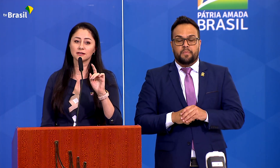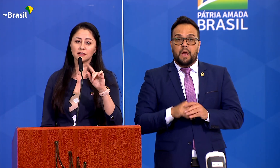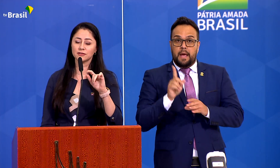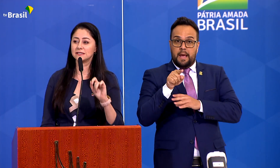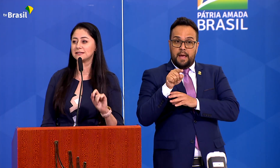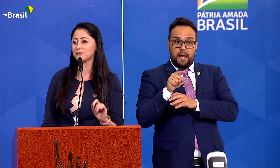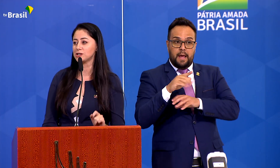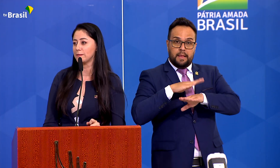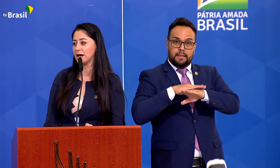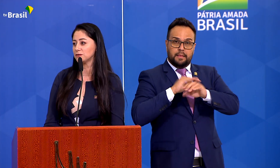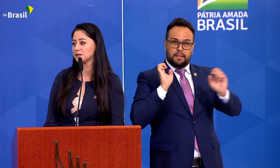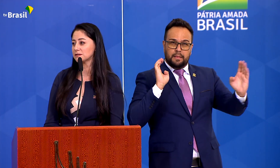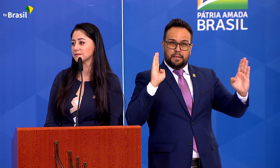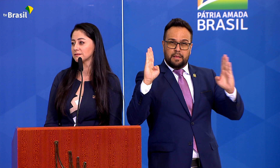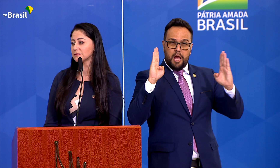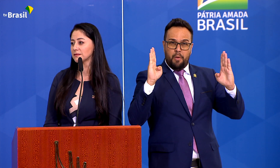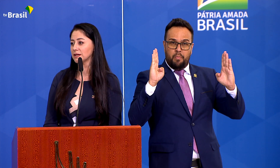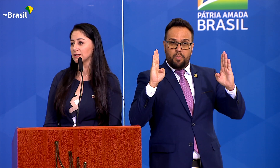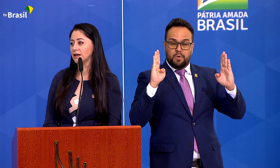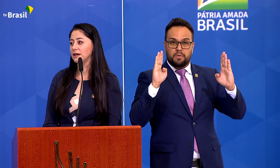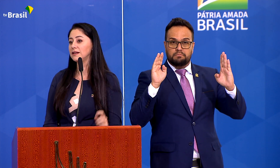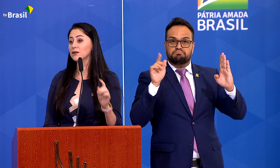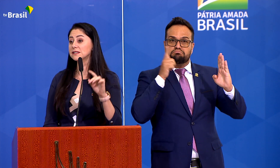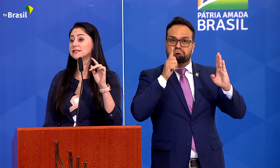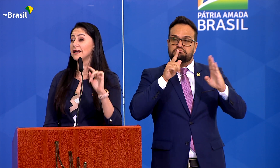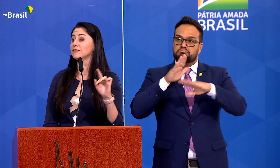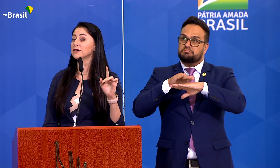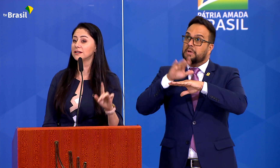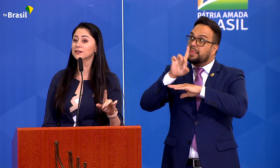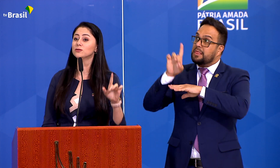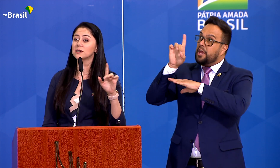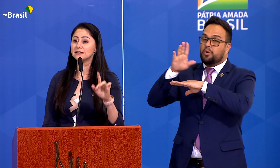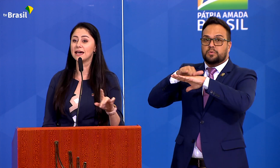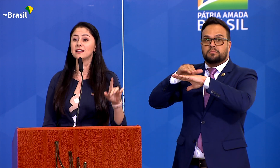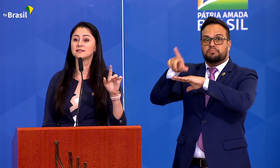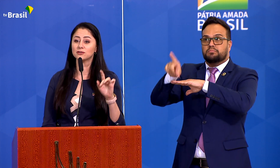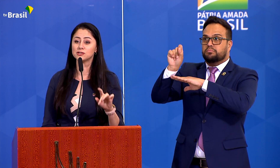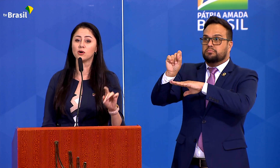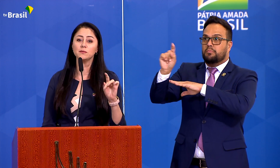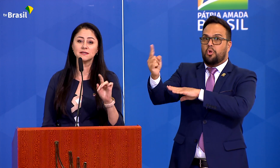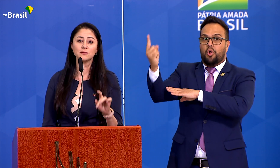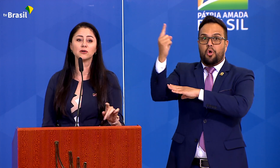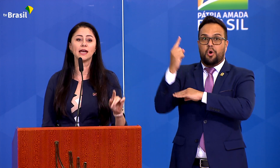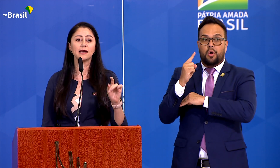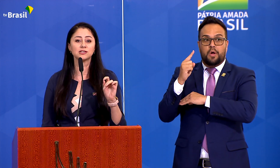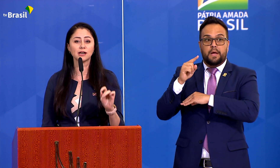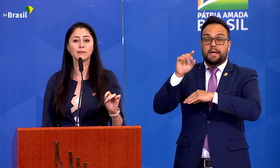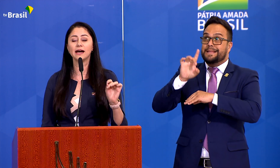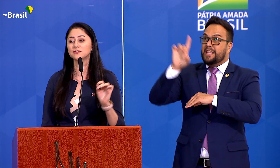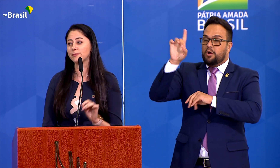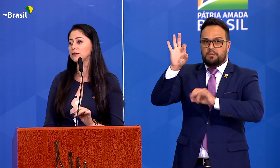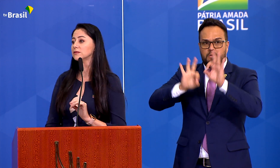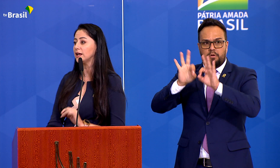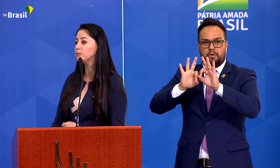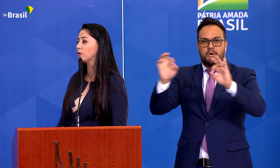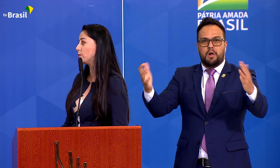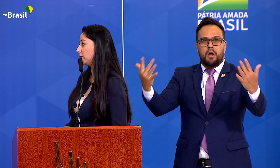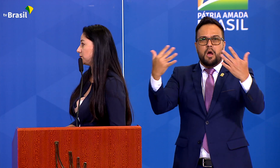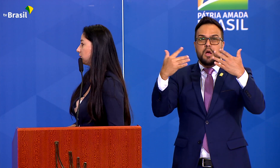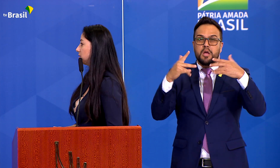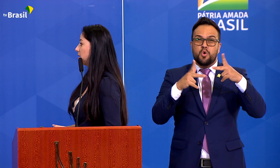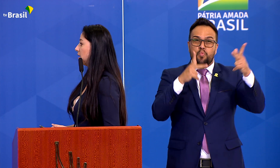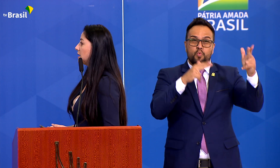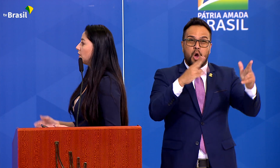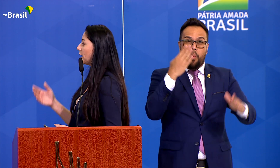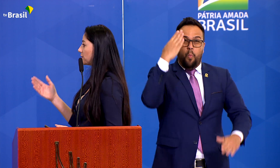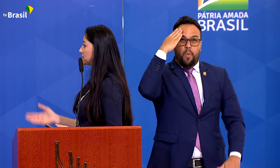este que vocês são chamados eu e Deus está levantando um exército de homens e mulheres chamados para um